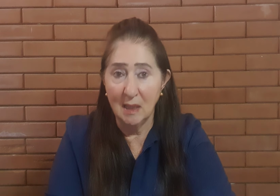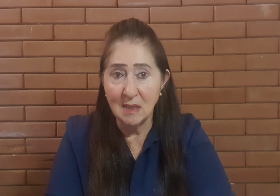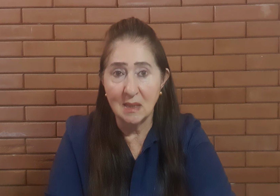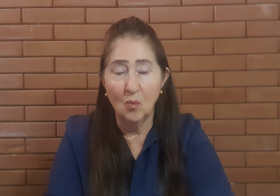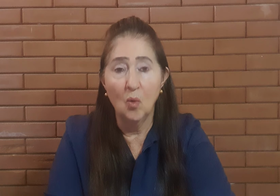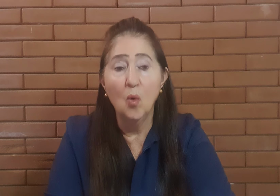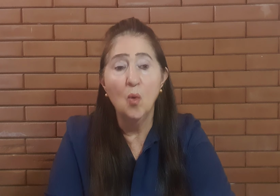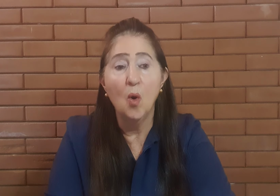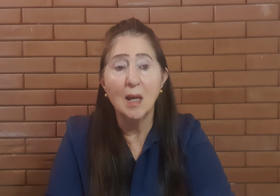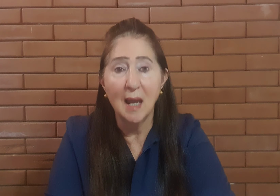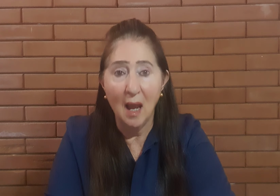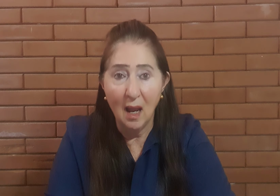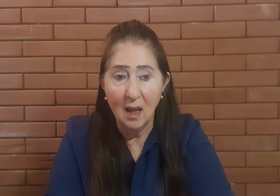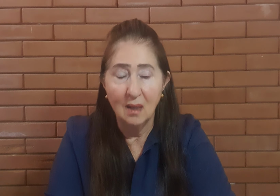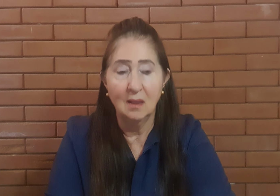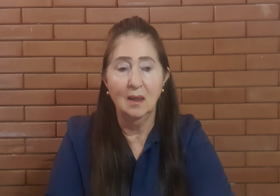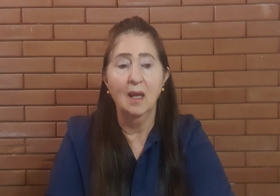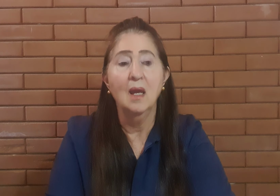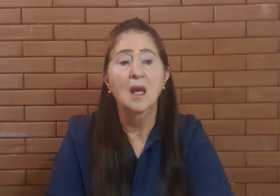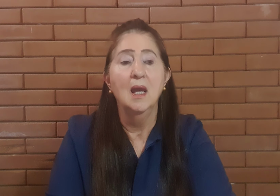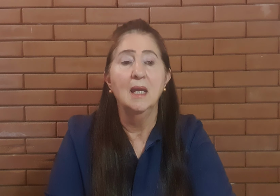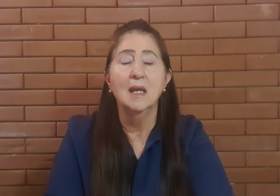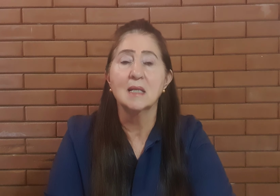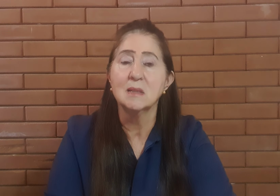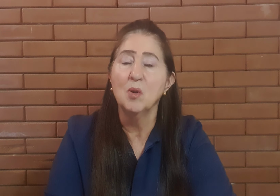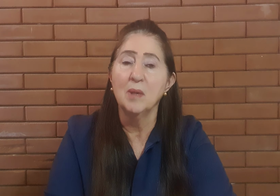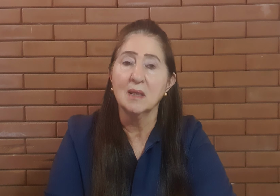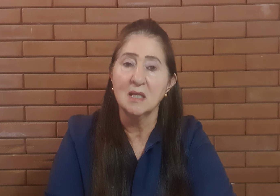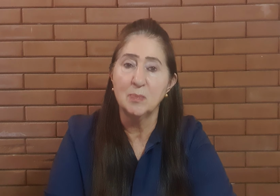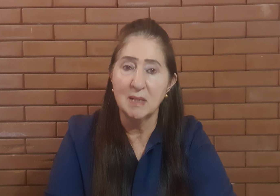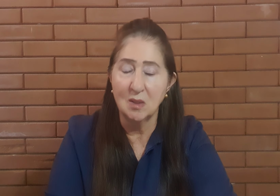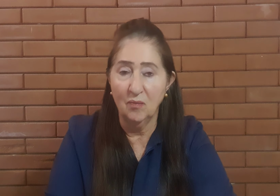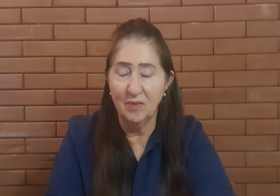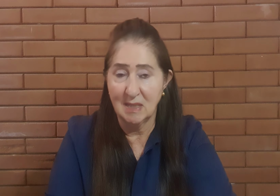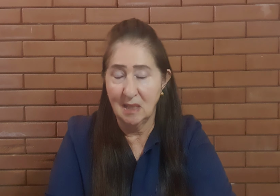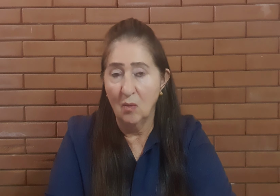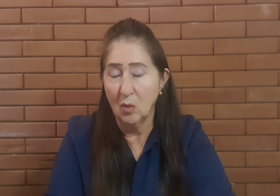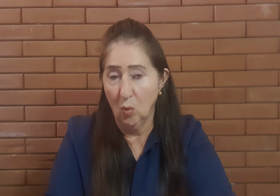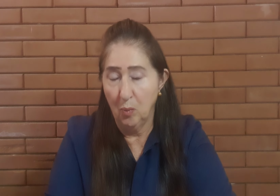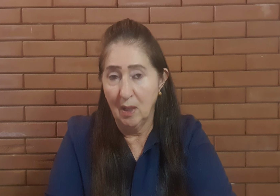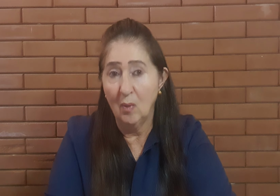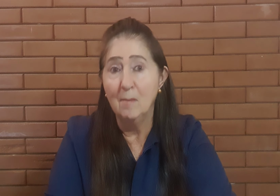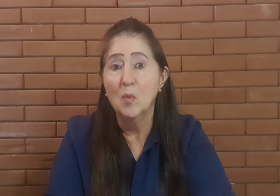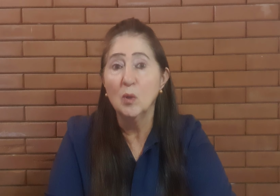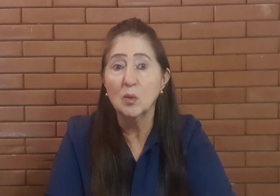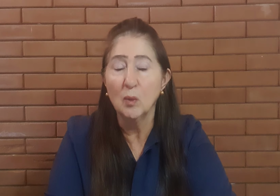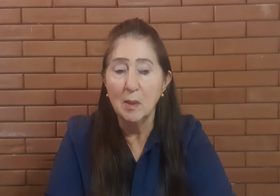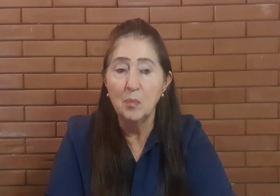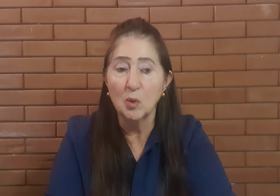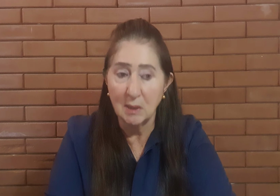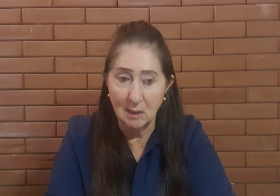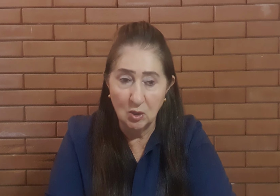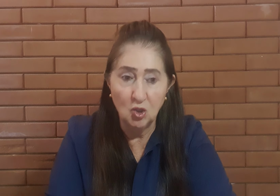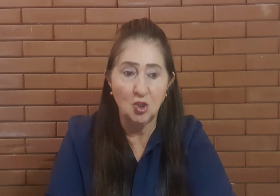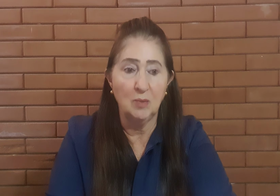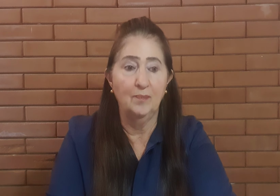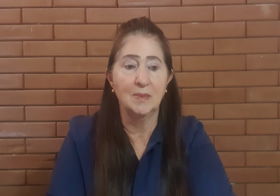priorizam o olhar, né? E nesse momento a expressão facial e corporal é muito importante,